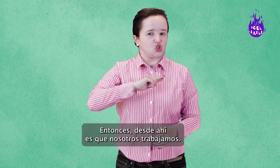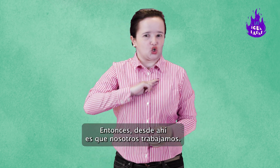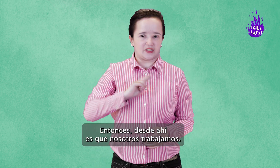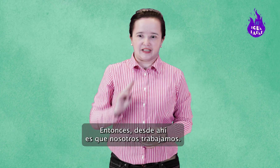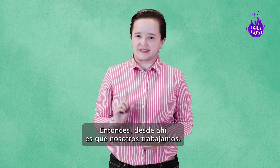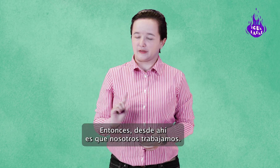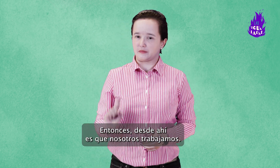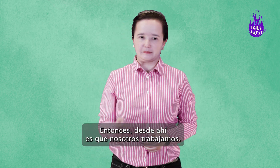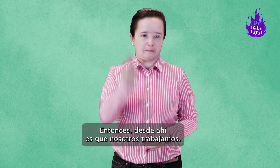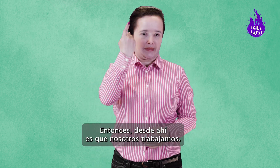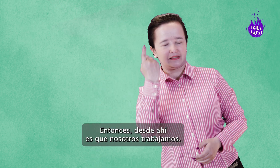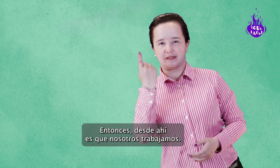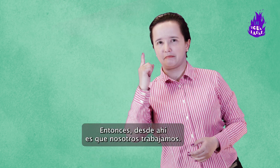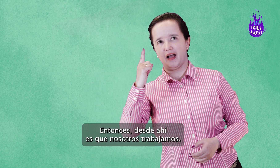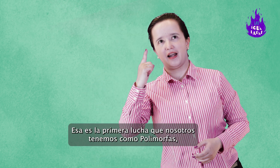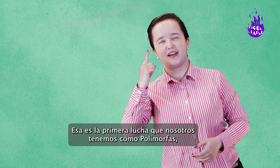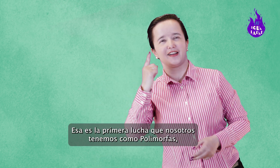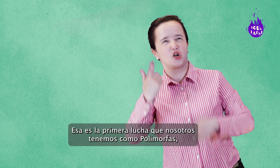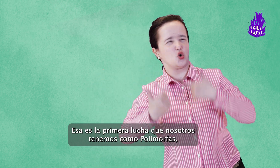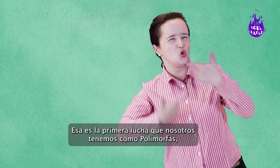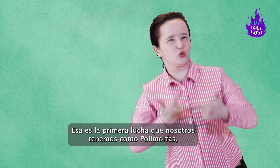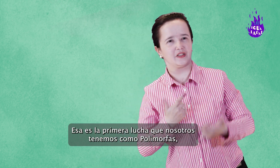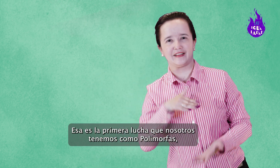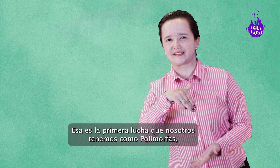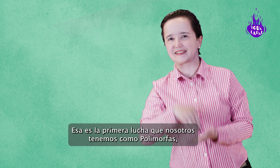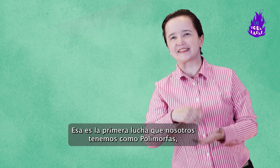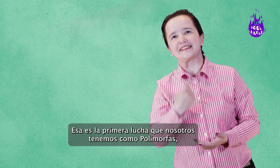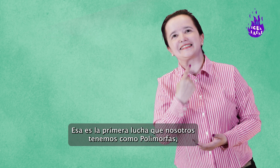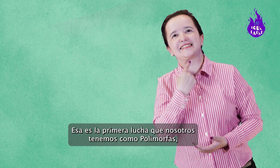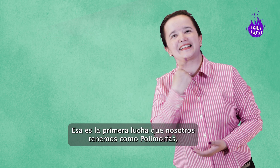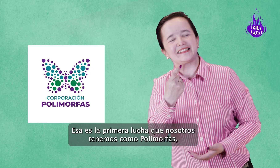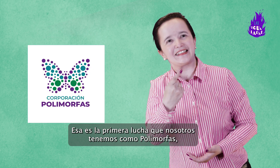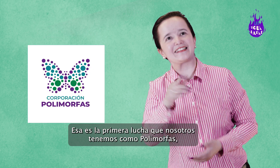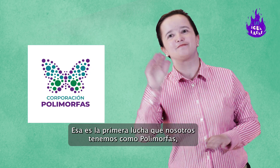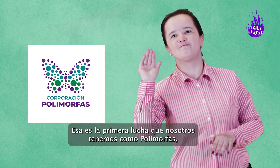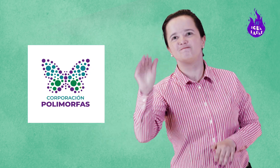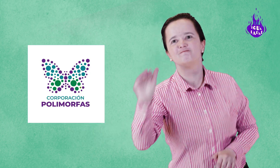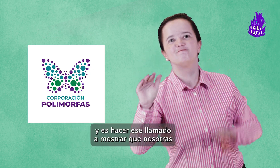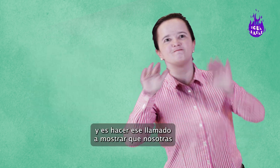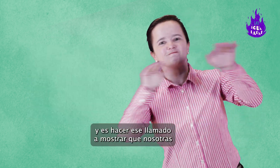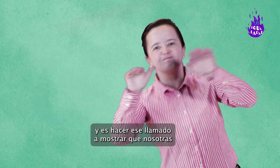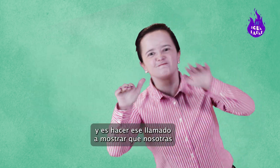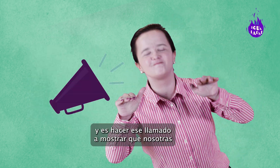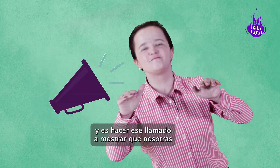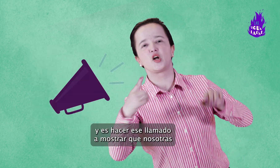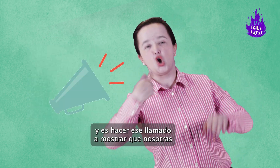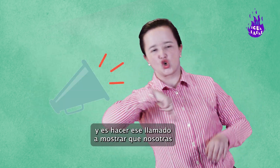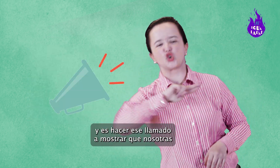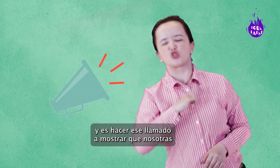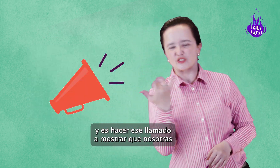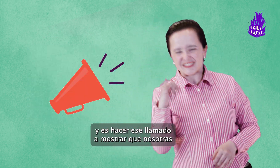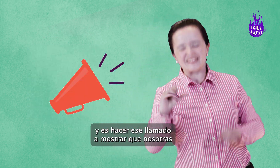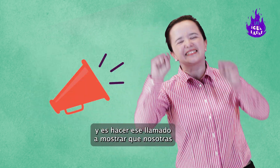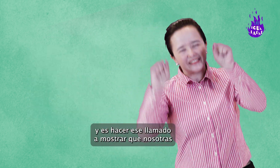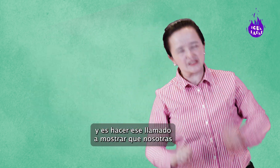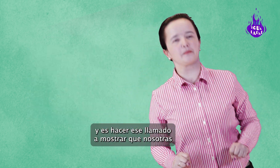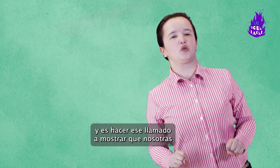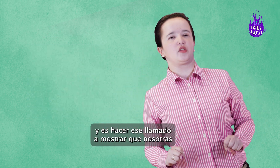ahí es que nosotros trabajamos. Esa es la primera lucha que nosotros tenemos como polimorfas y es hacer ese llamado a mostrar que nosotras